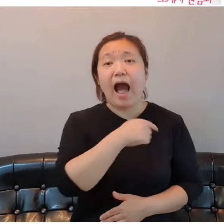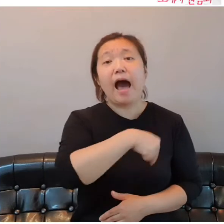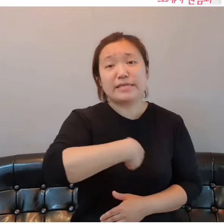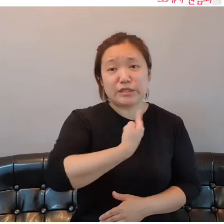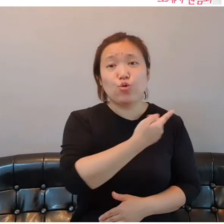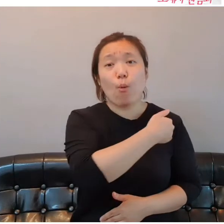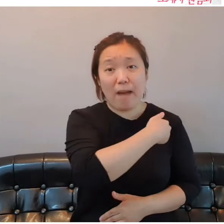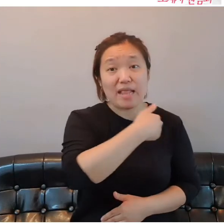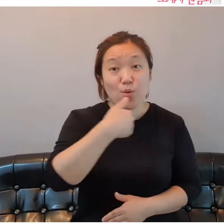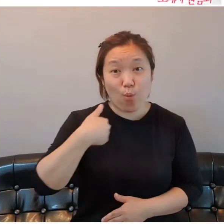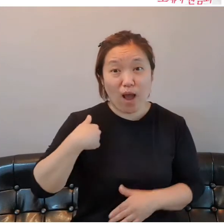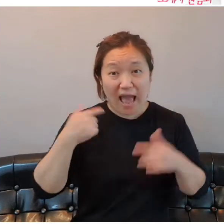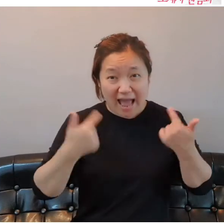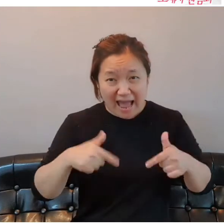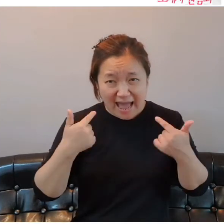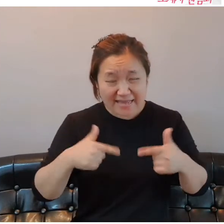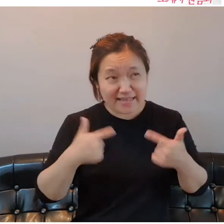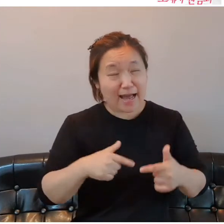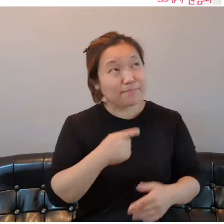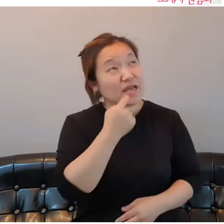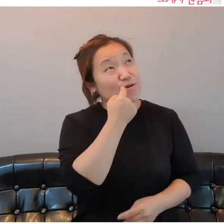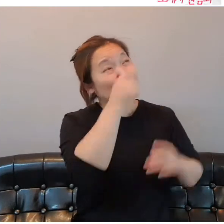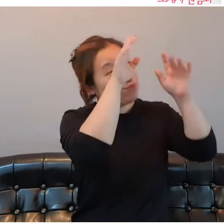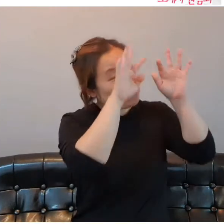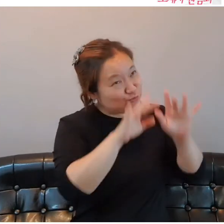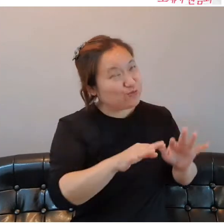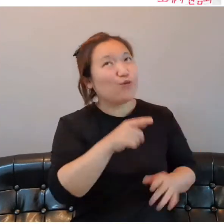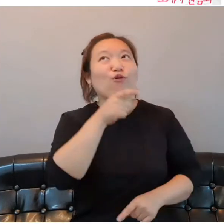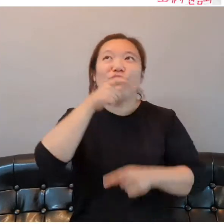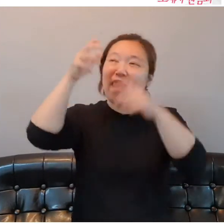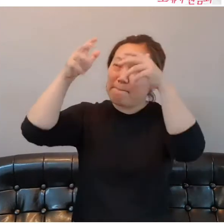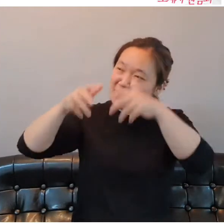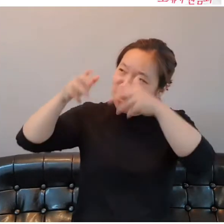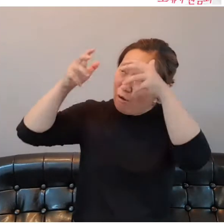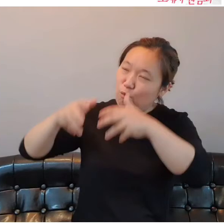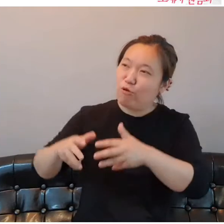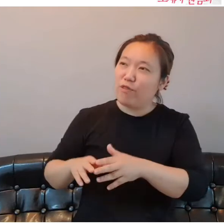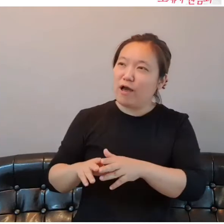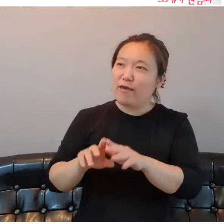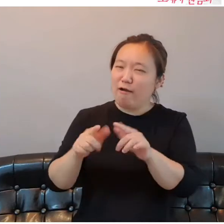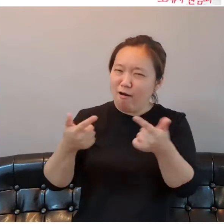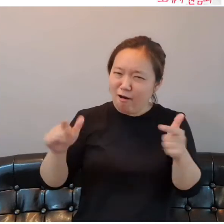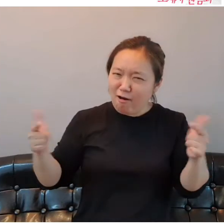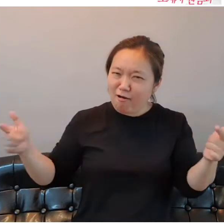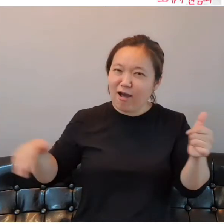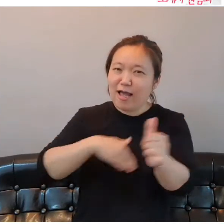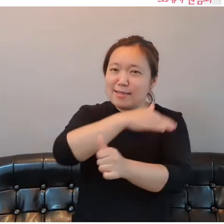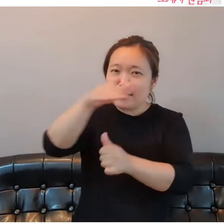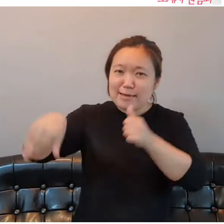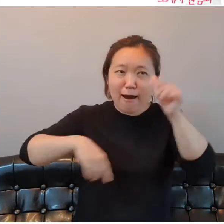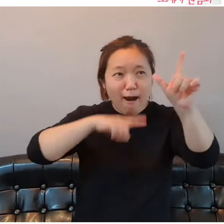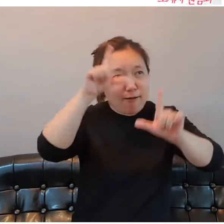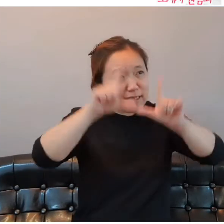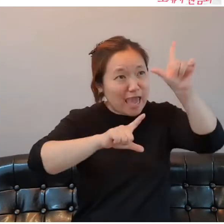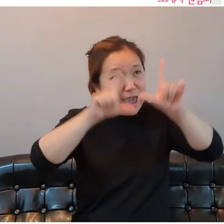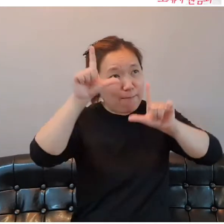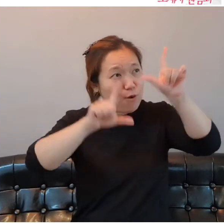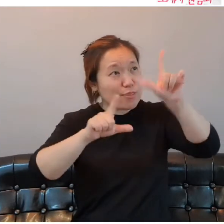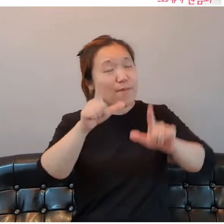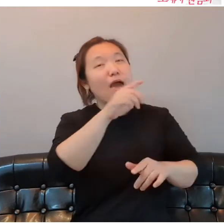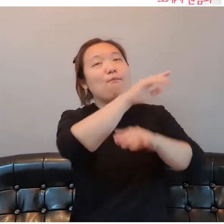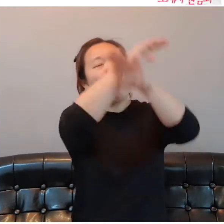항상 만족합니다. 눈이 오면 눈이 오는 대로, 비가 오면 비가 오는 대로 만족합니다. 자족력이